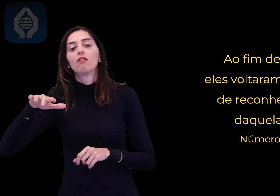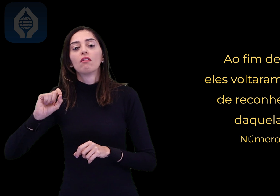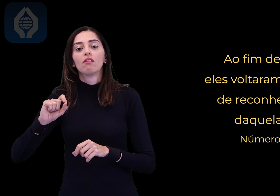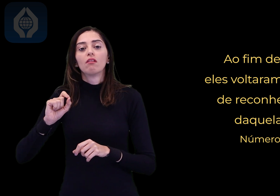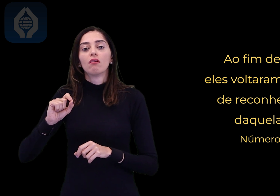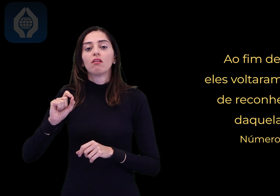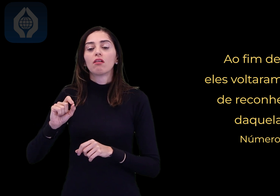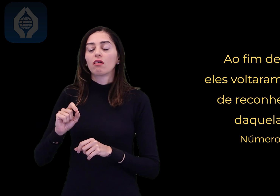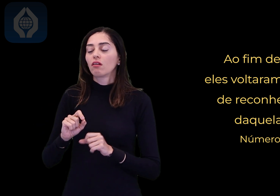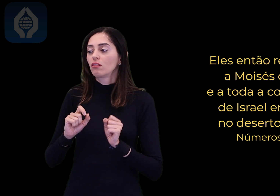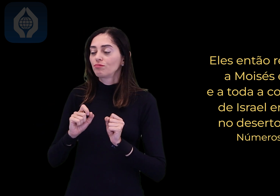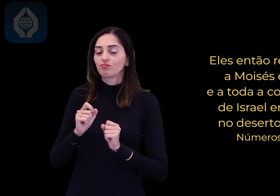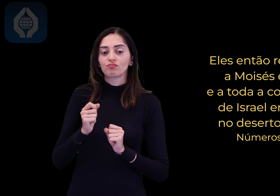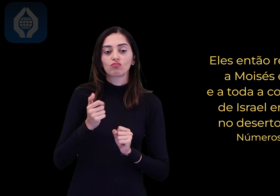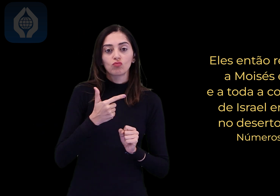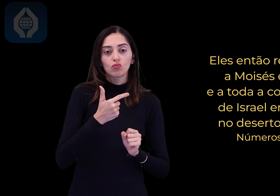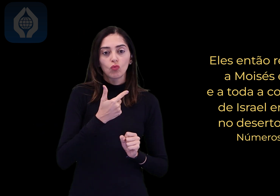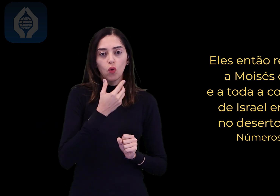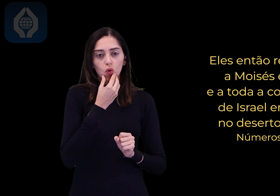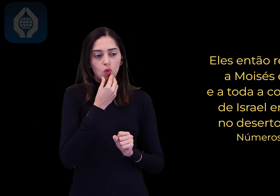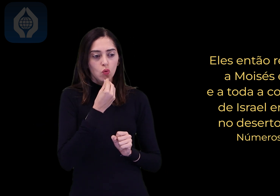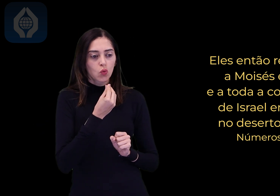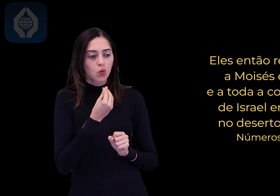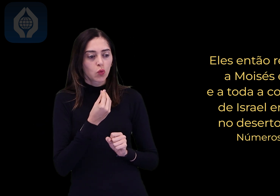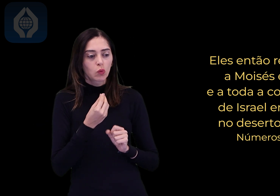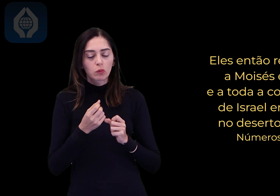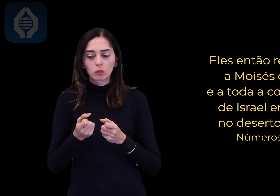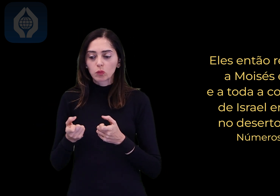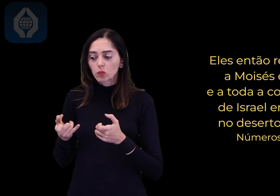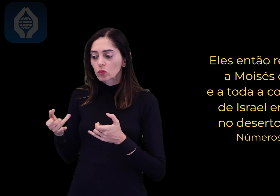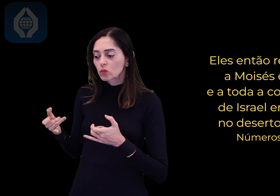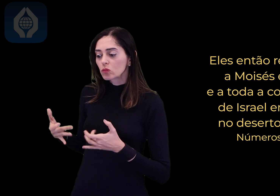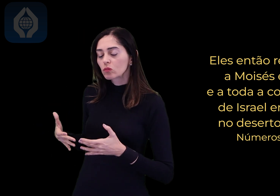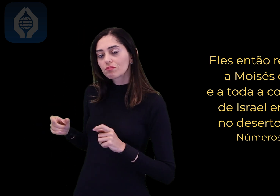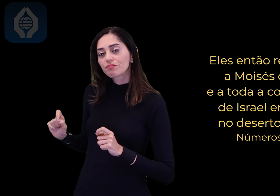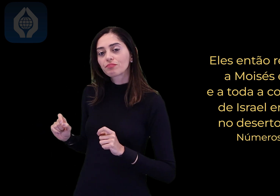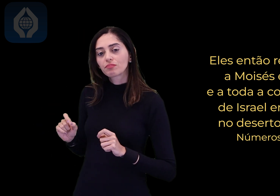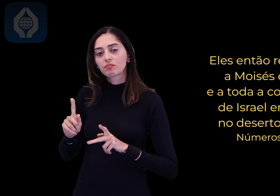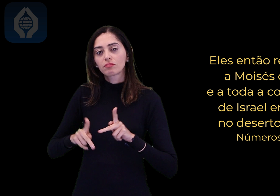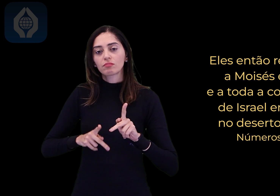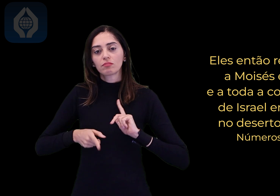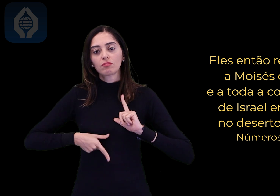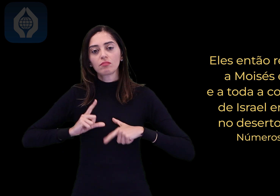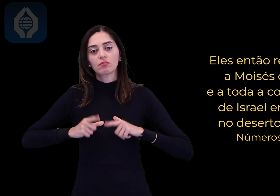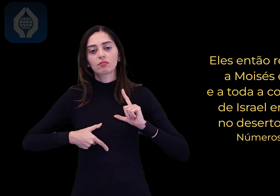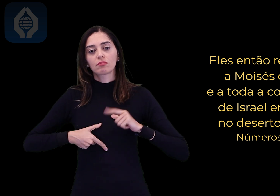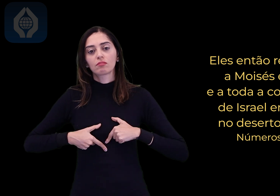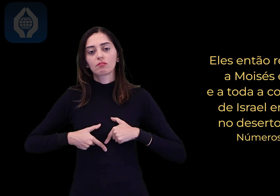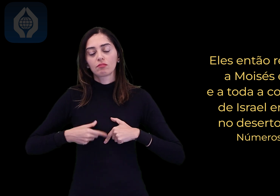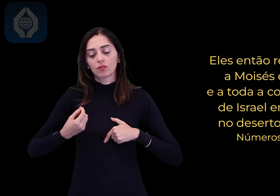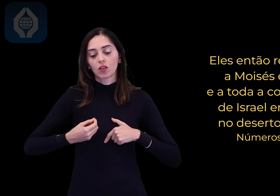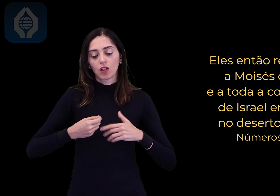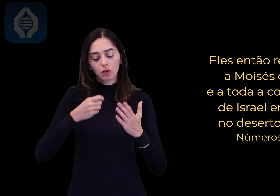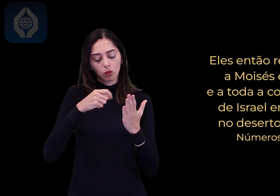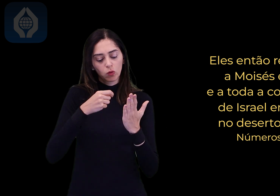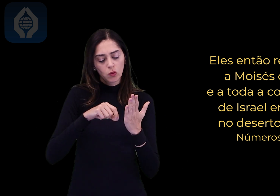daquela terra. Eles então retornaram a Moisés e Arão e a toda a comunidade de Israel em Cádiz, no deserto de Parã,